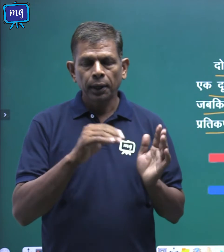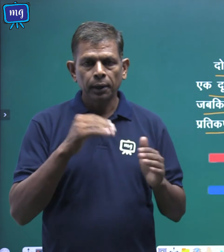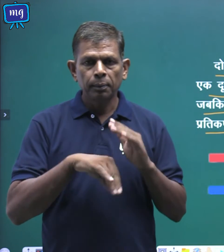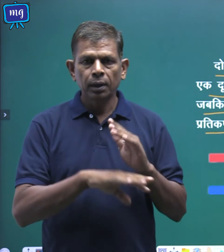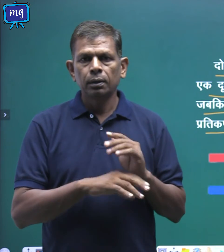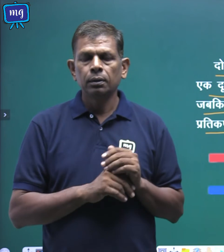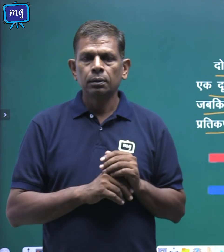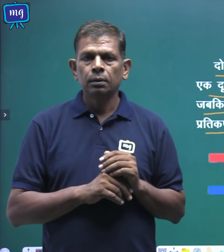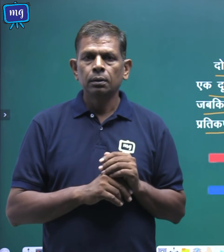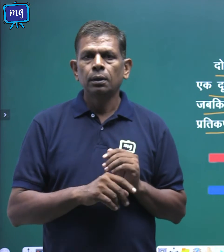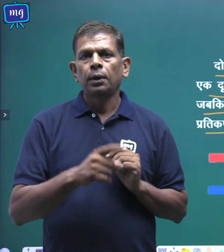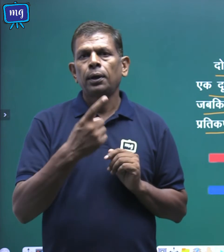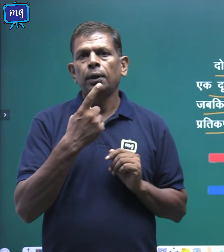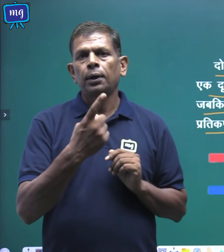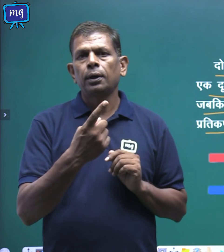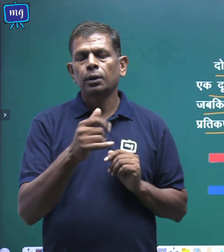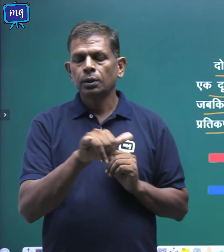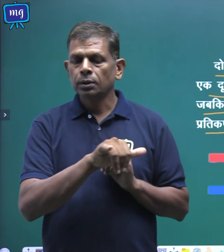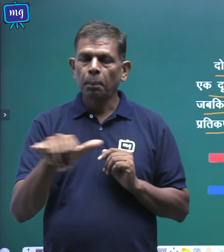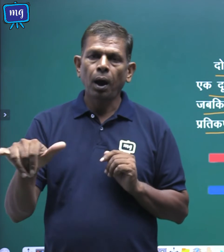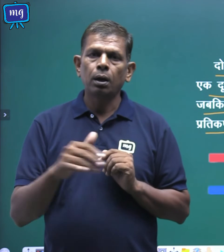इनमें एक समान